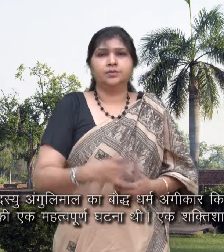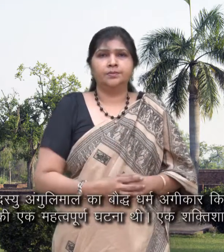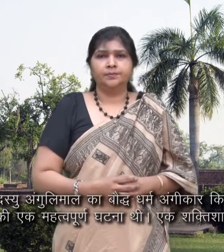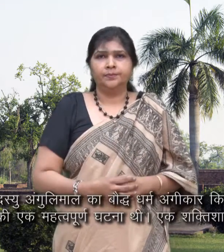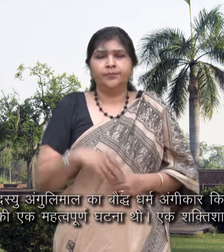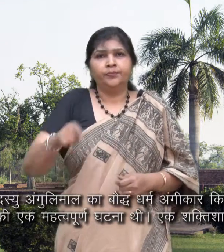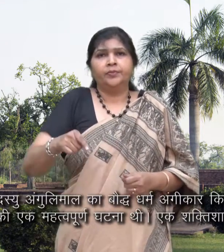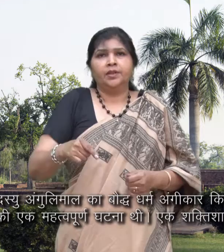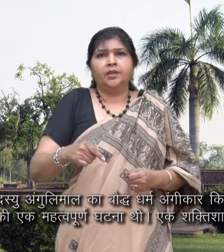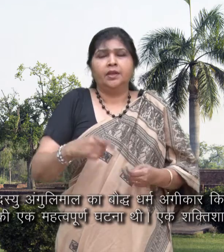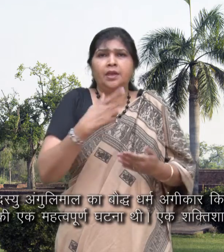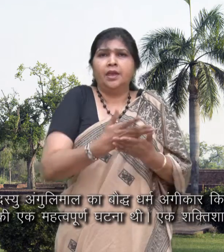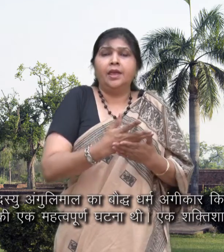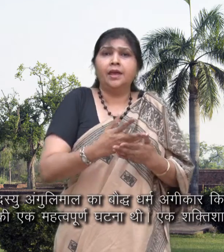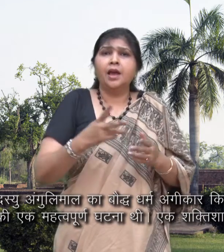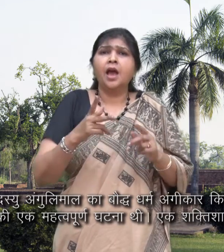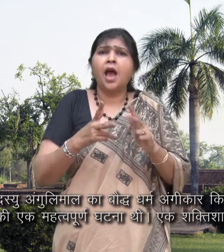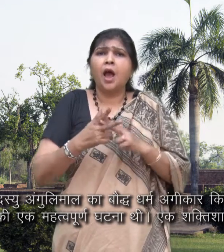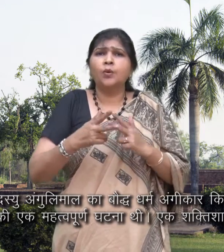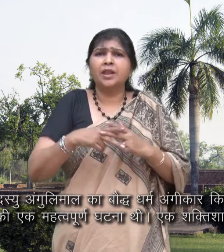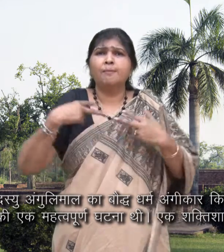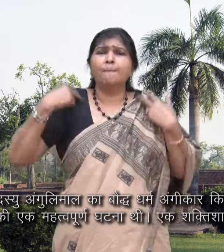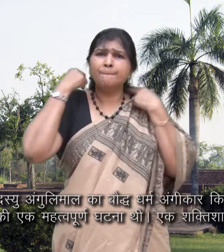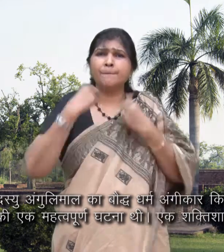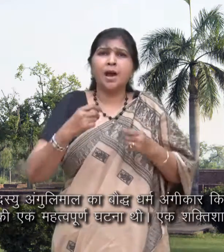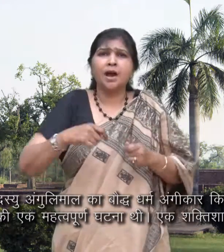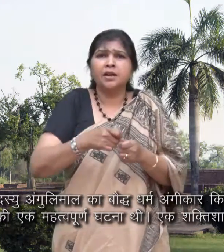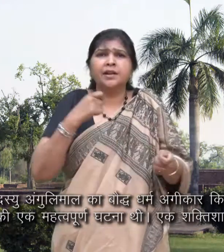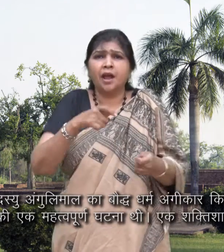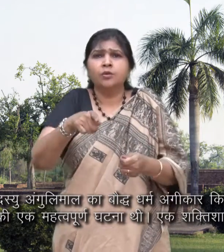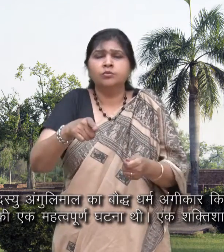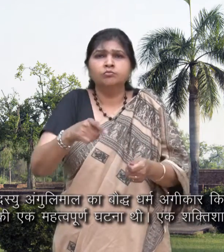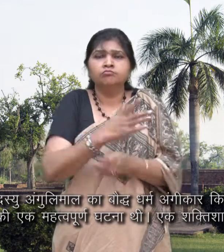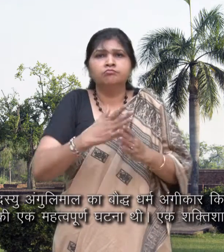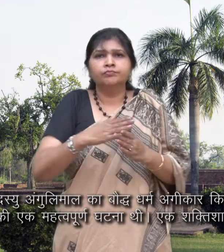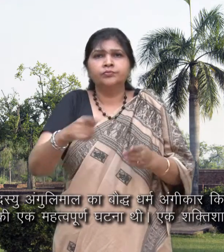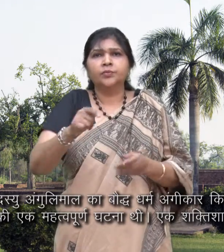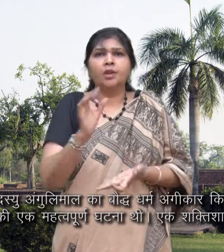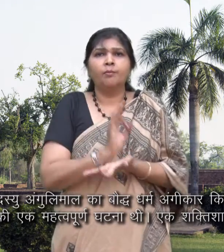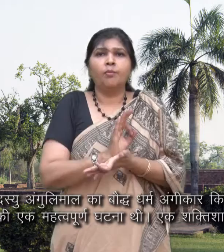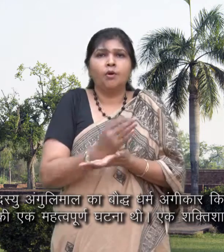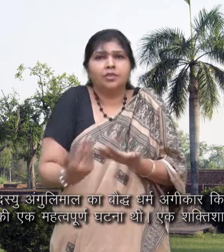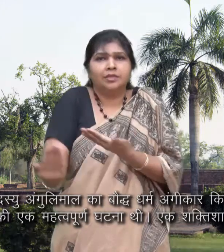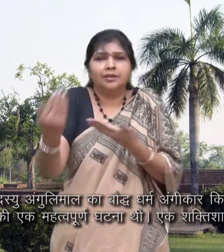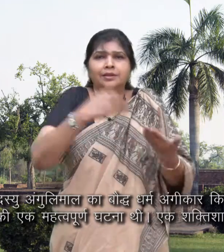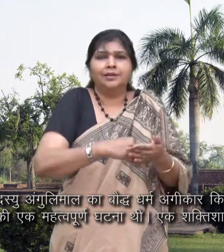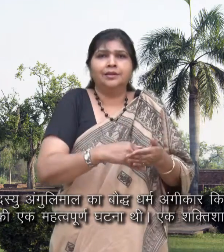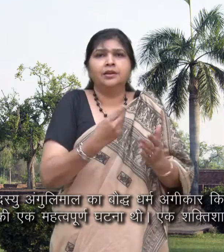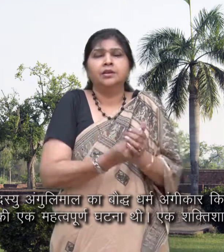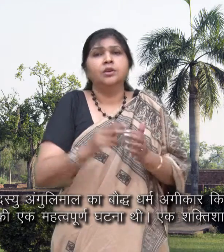एक दुर्दांत दस्यु अंगुलीमाल का बौद्ध धर्म अंगीकार किया जाना भी उस काल की